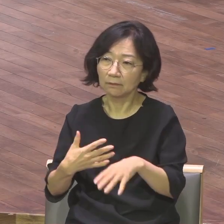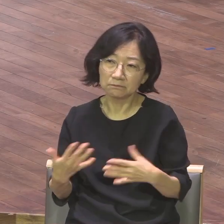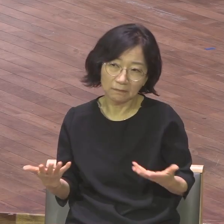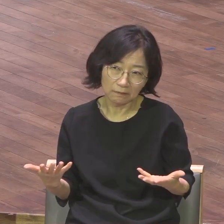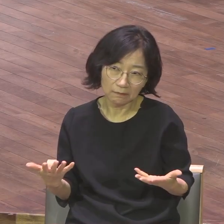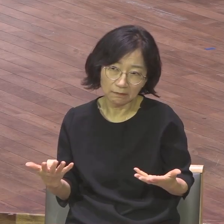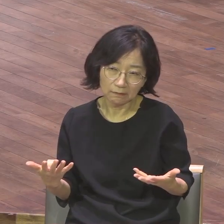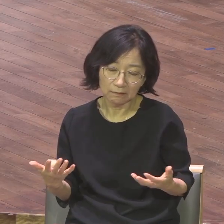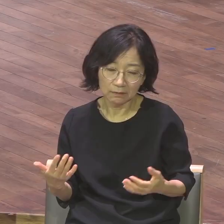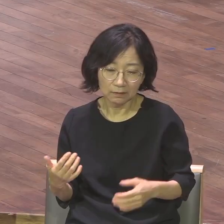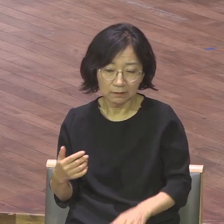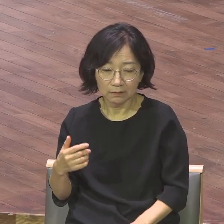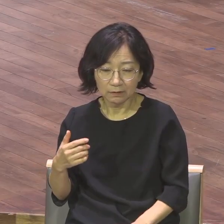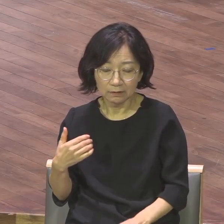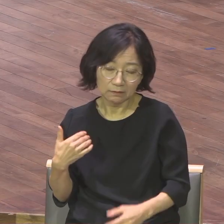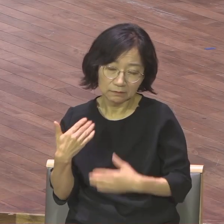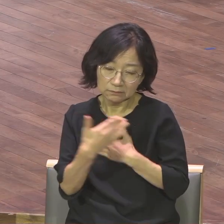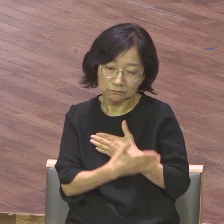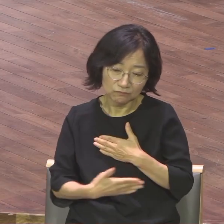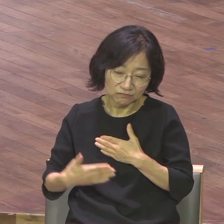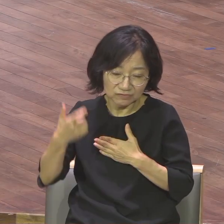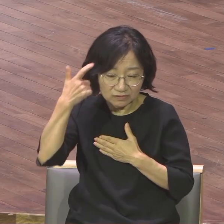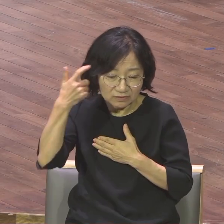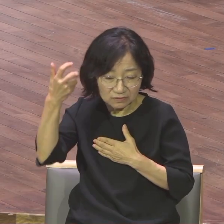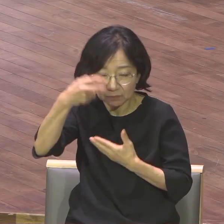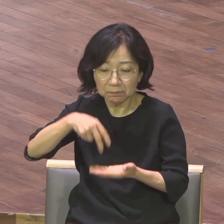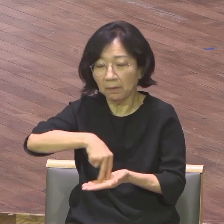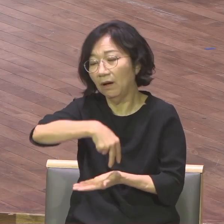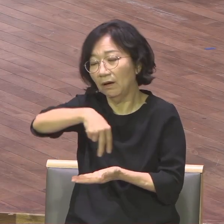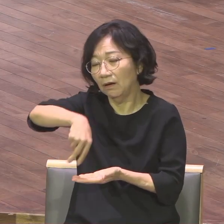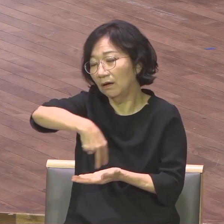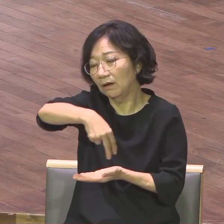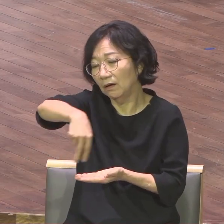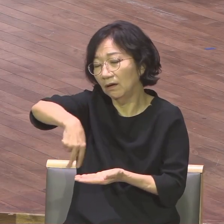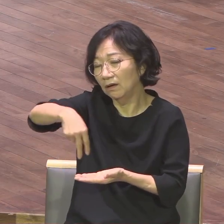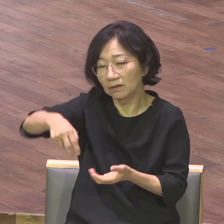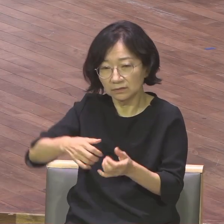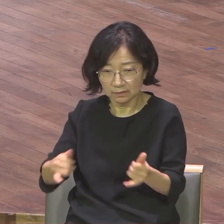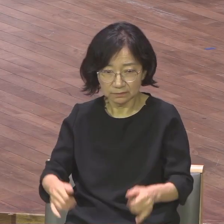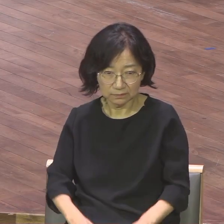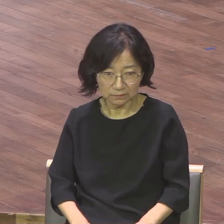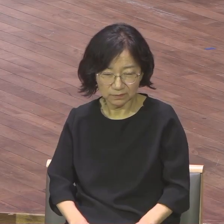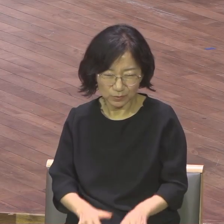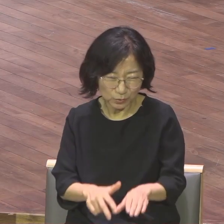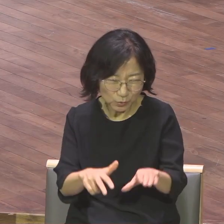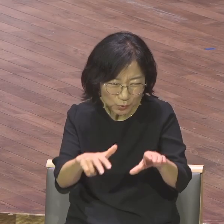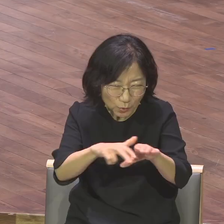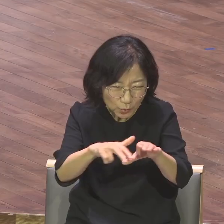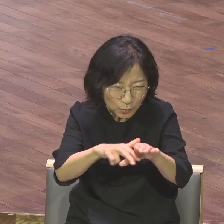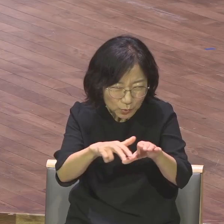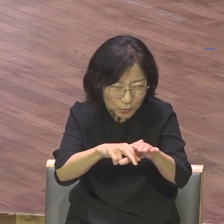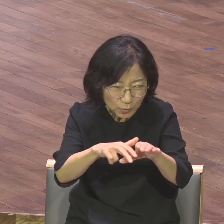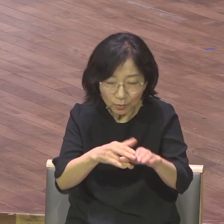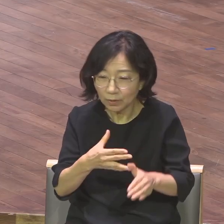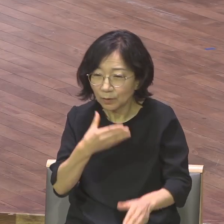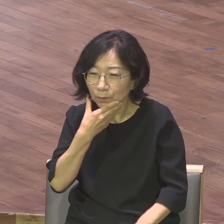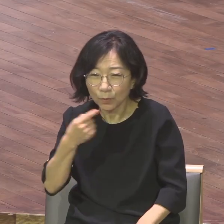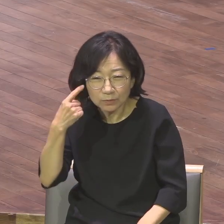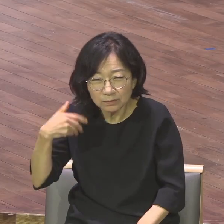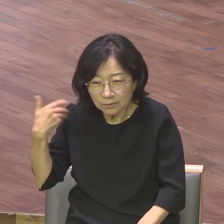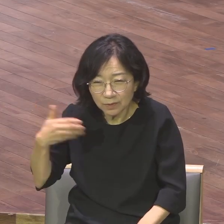영적, 육적 방황하는 사람들, 쉽게 말하면 종교 생활하는 사람들, 감각이